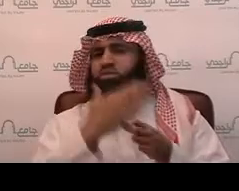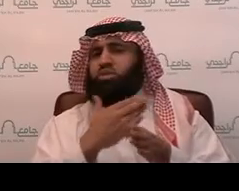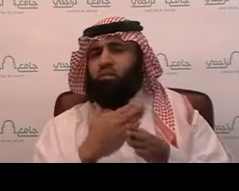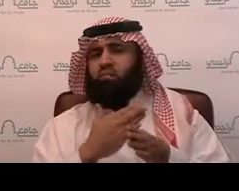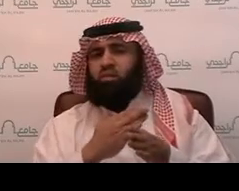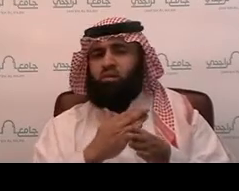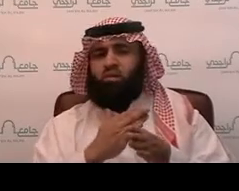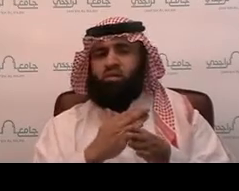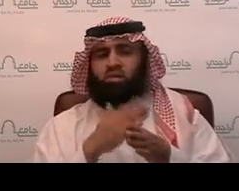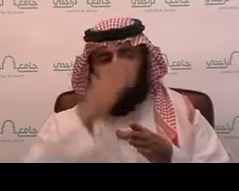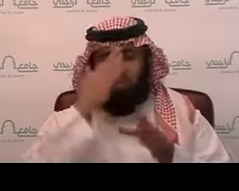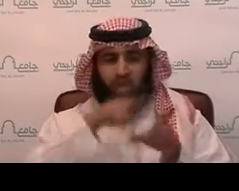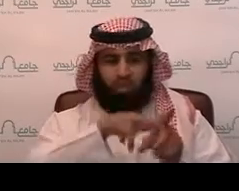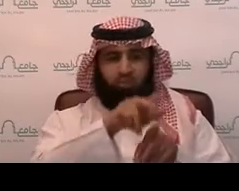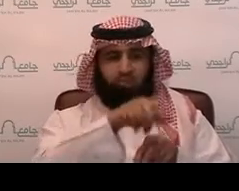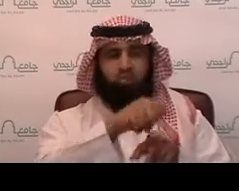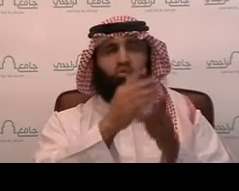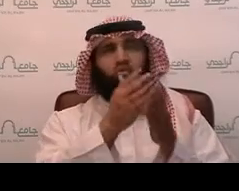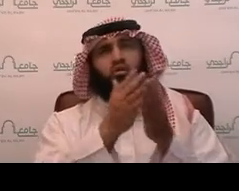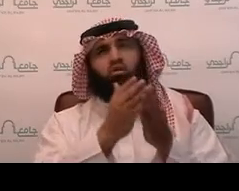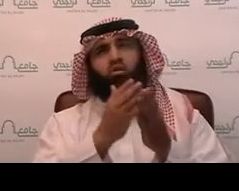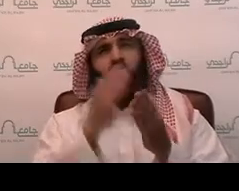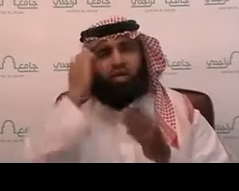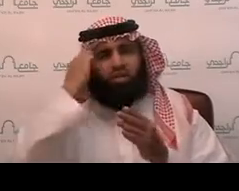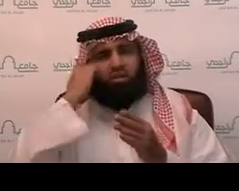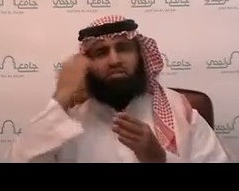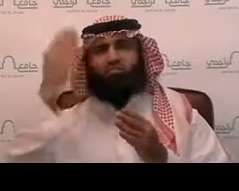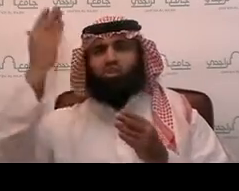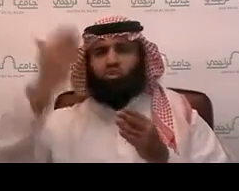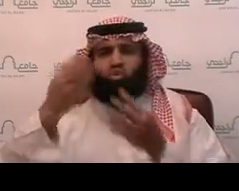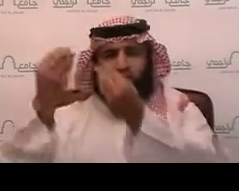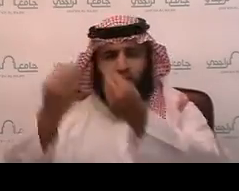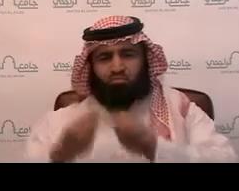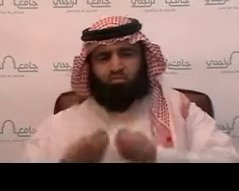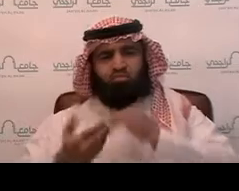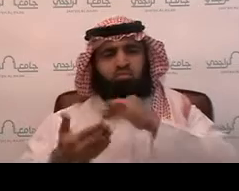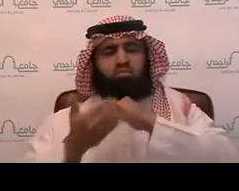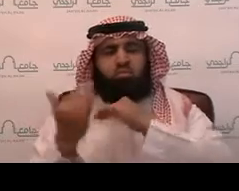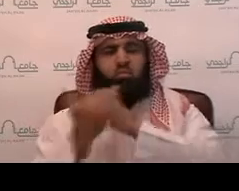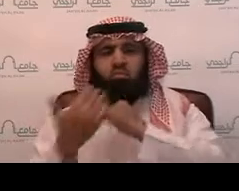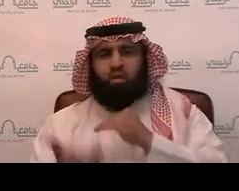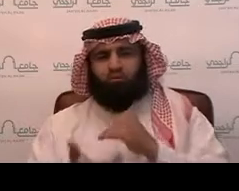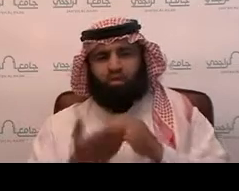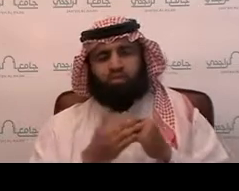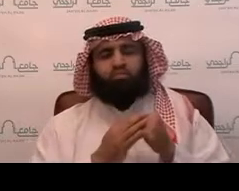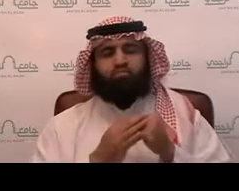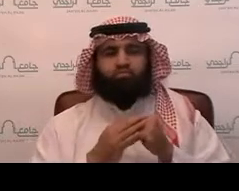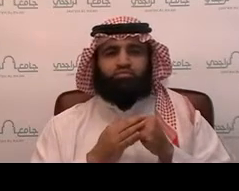ربنا لولا أرسلت إلينا رسولا فنتبع آياتك من قبل أن نذل